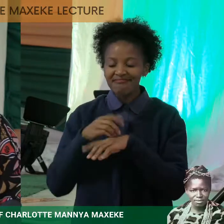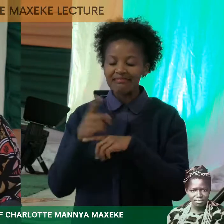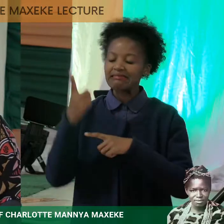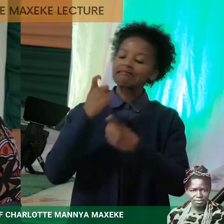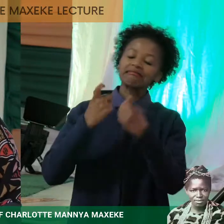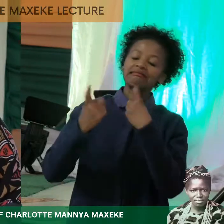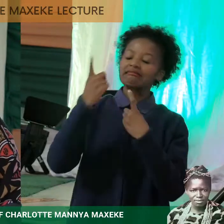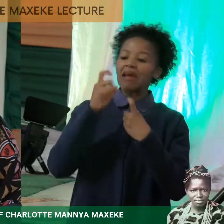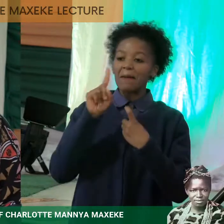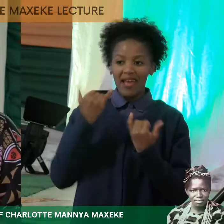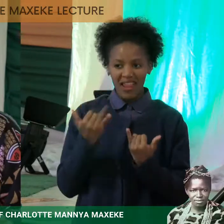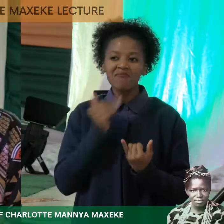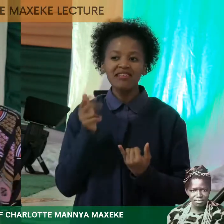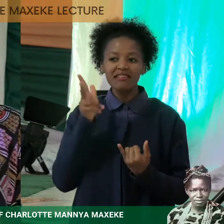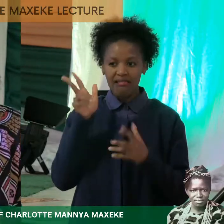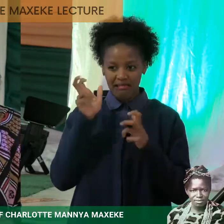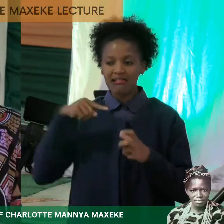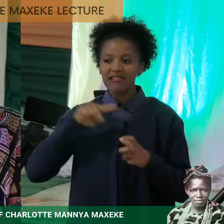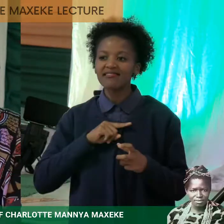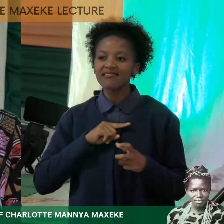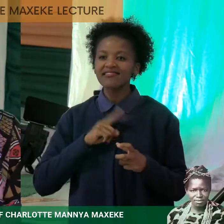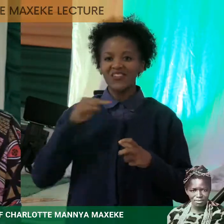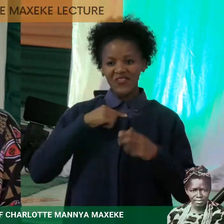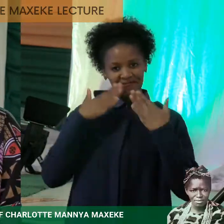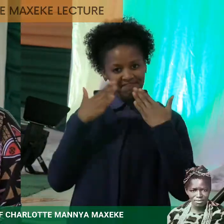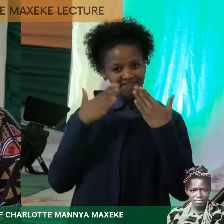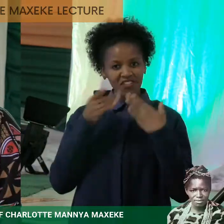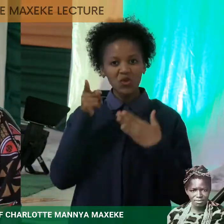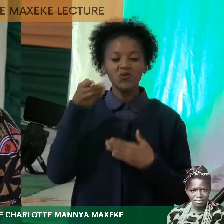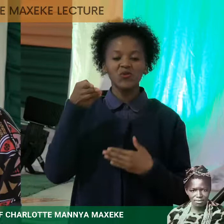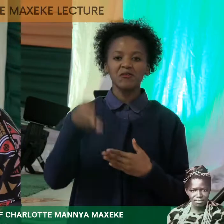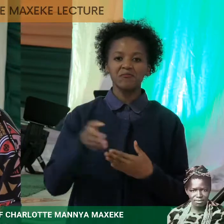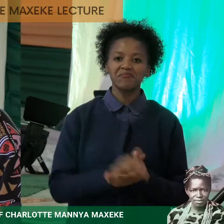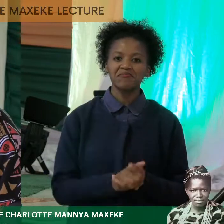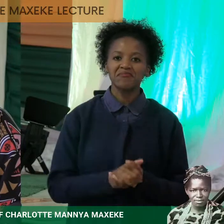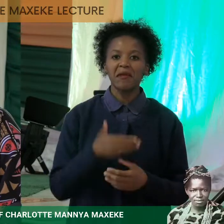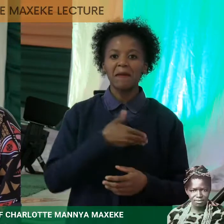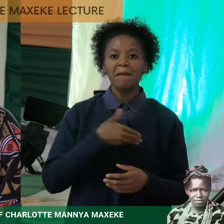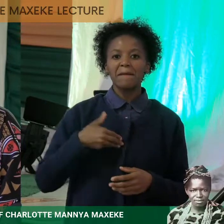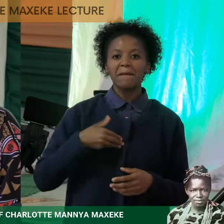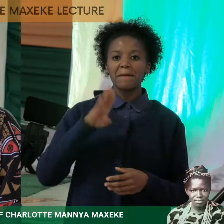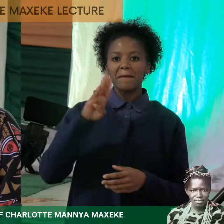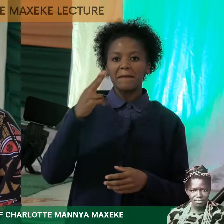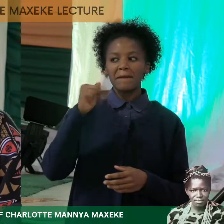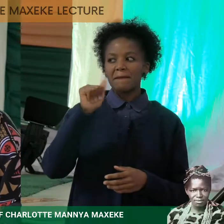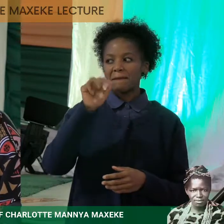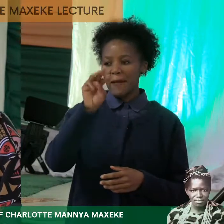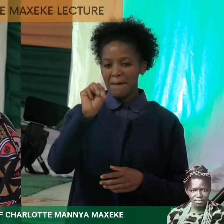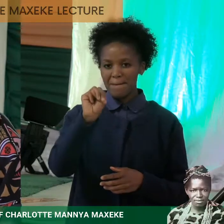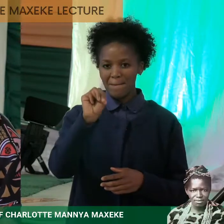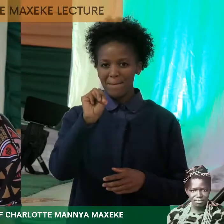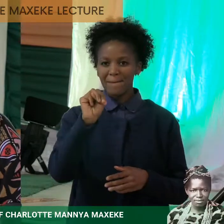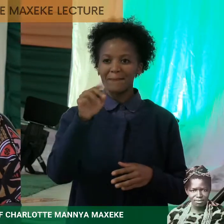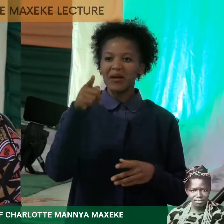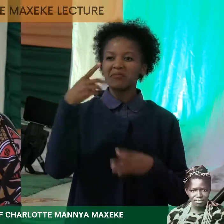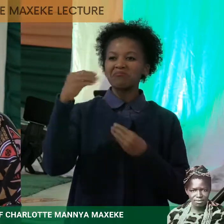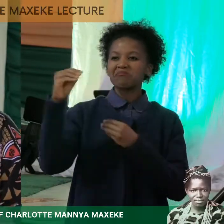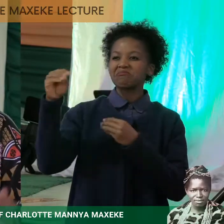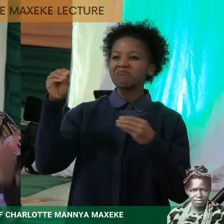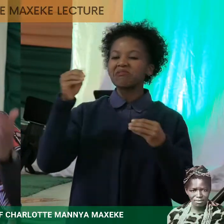thina siyabulela ubukho bakho apha. Umama uBham elapho kuloo maxhakaxhaka